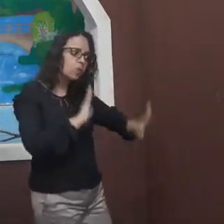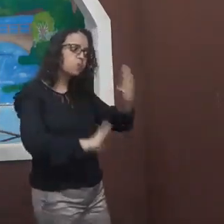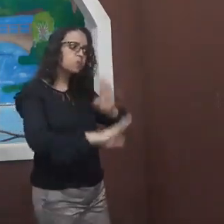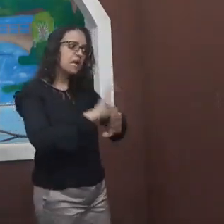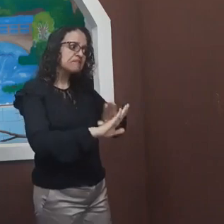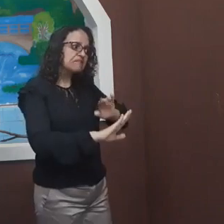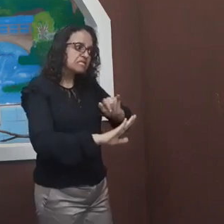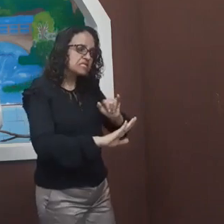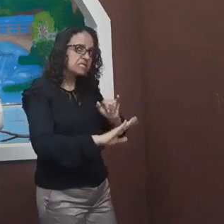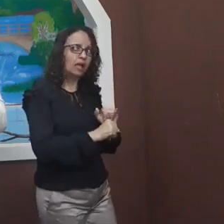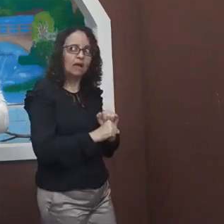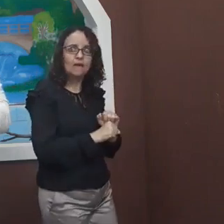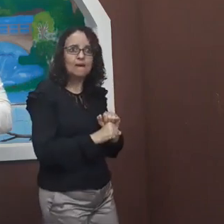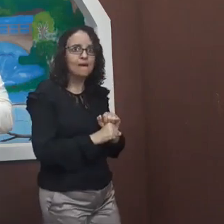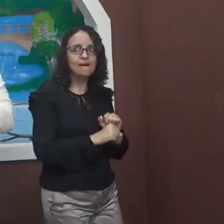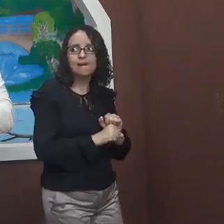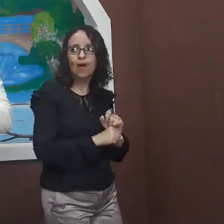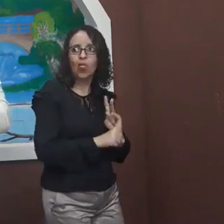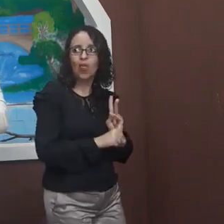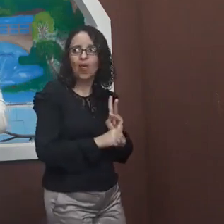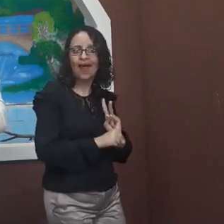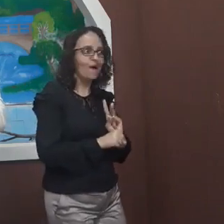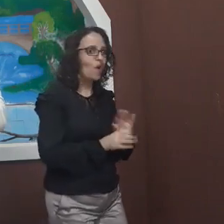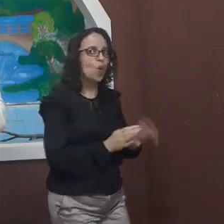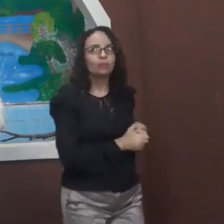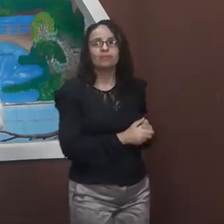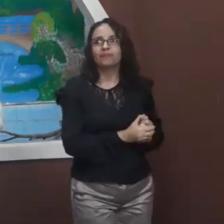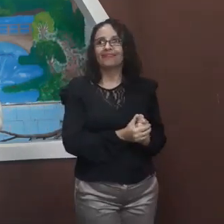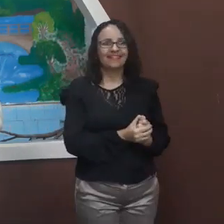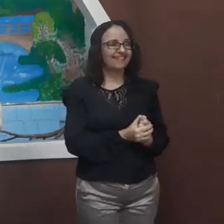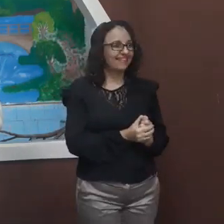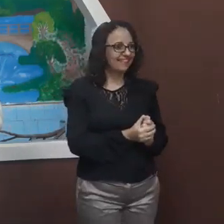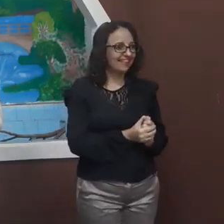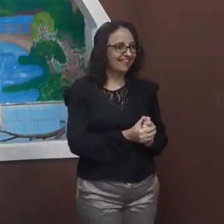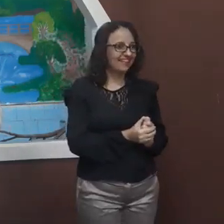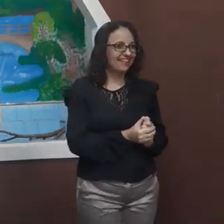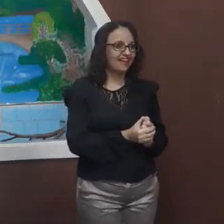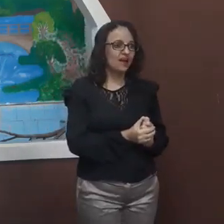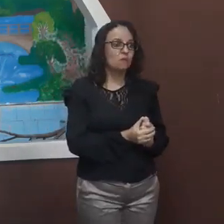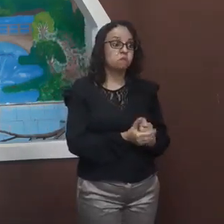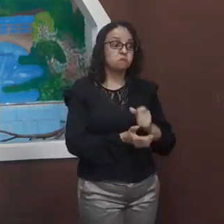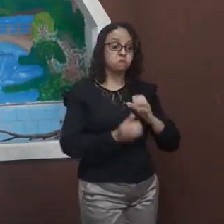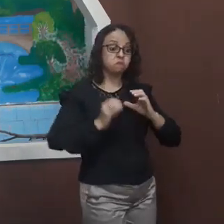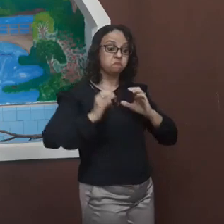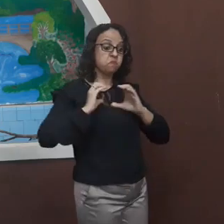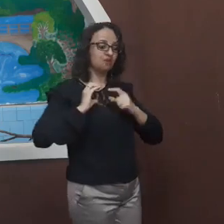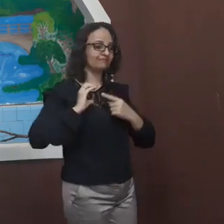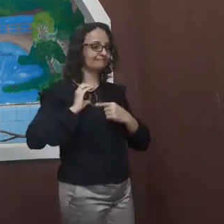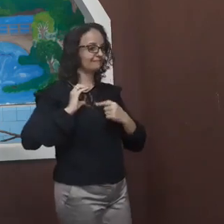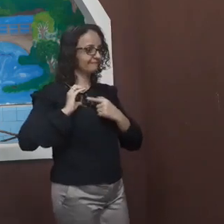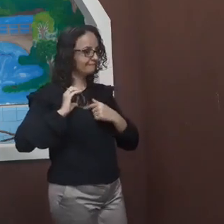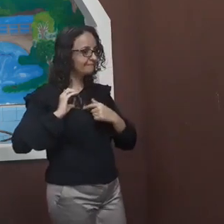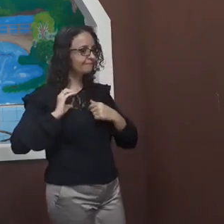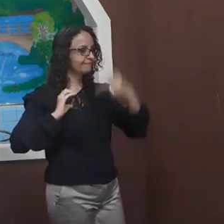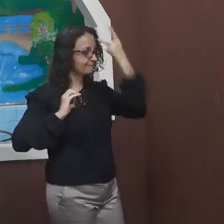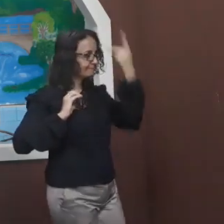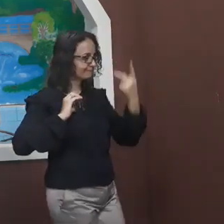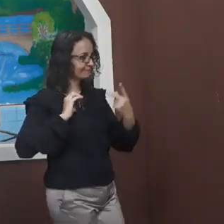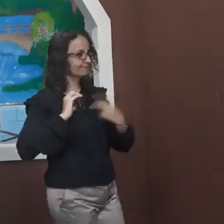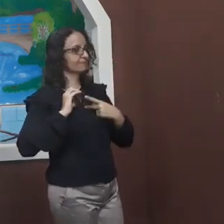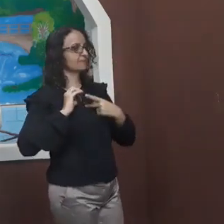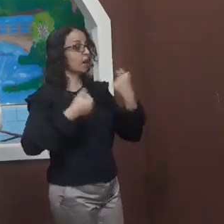uma oportunidade de você pegar 2 anos, você pega, porque essa é o mal que está no seu coração. Tem